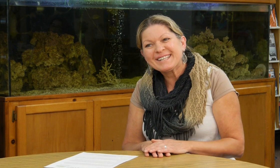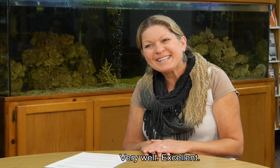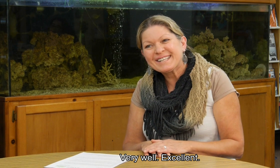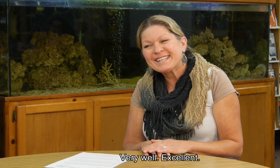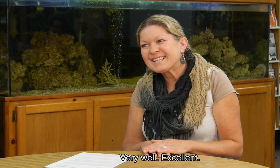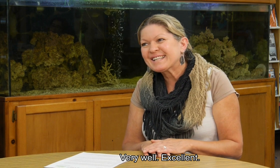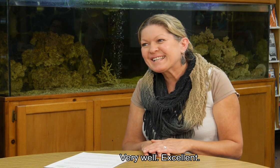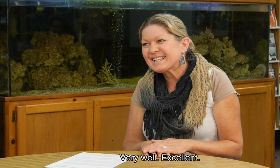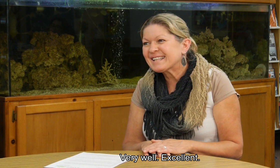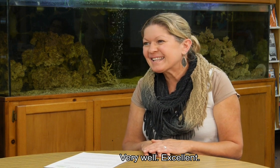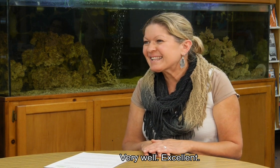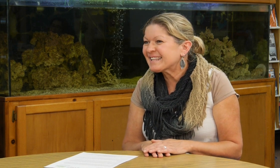muy bien excelente